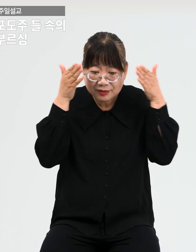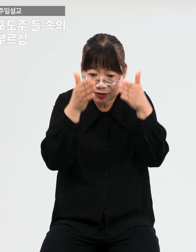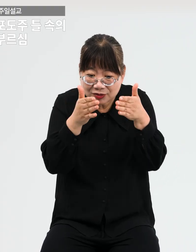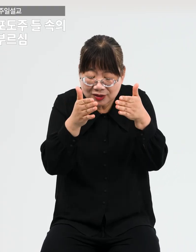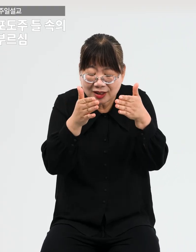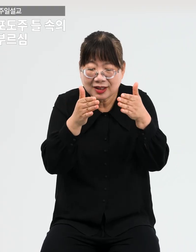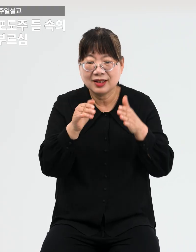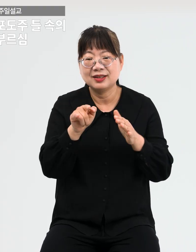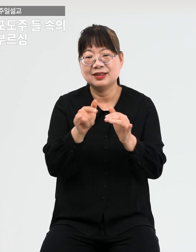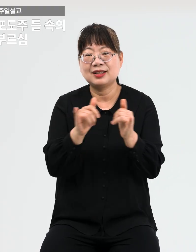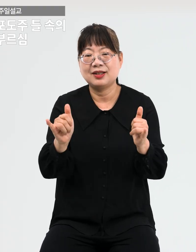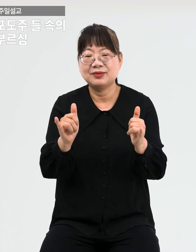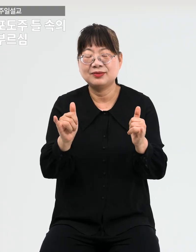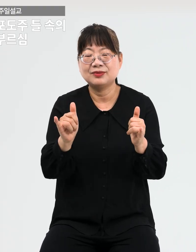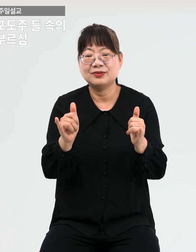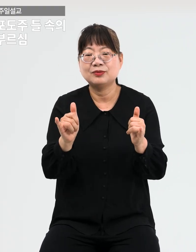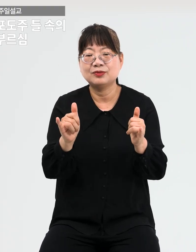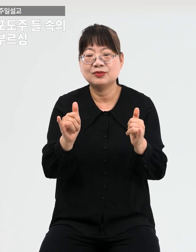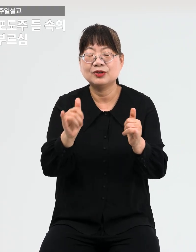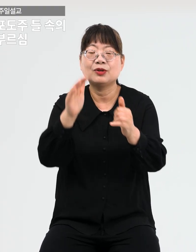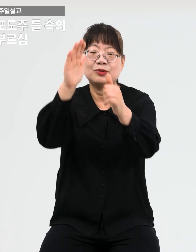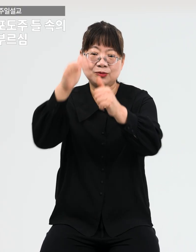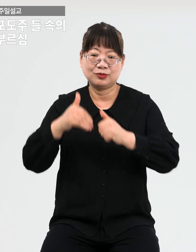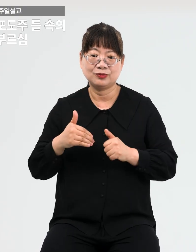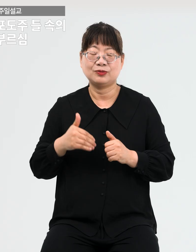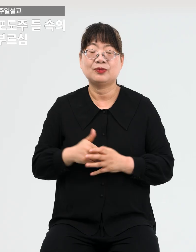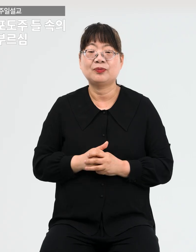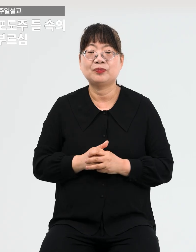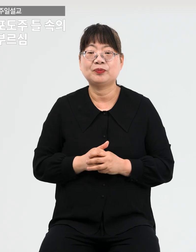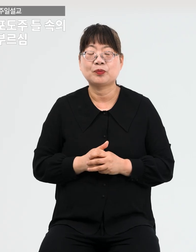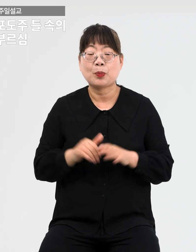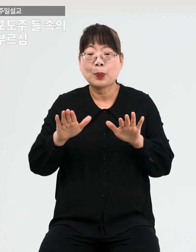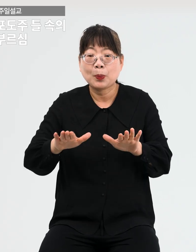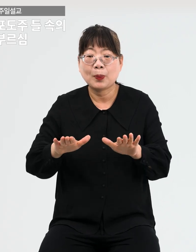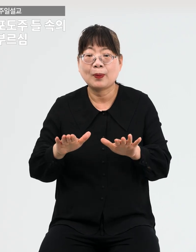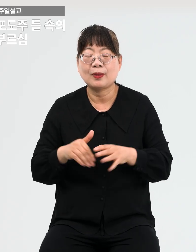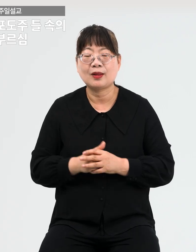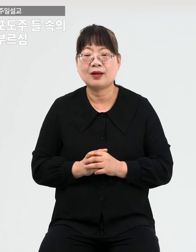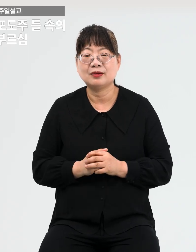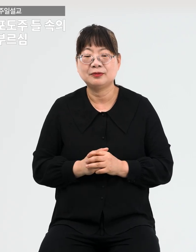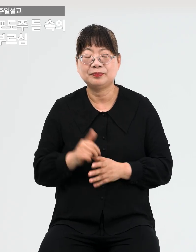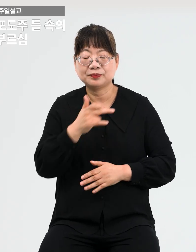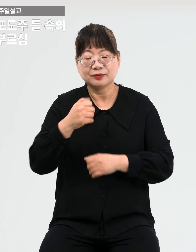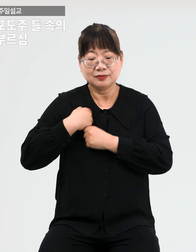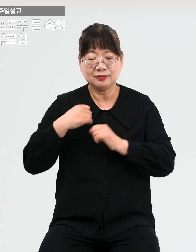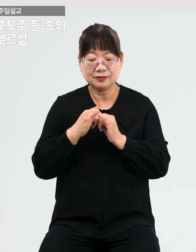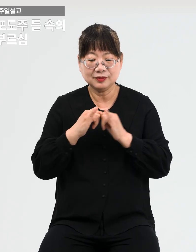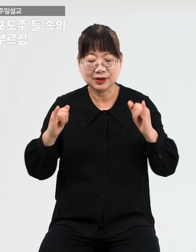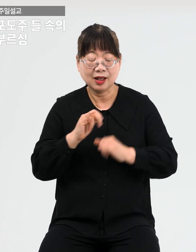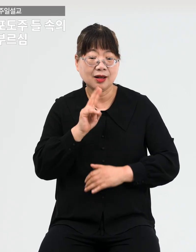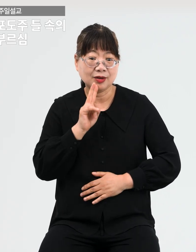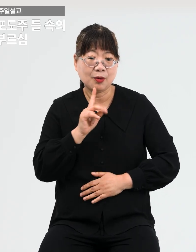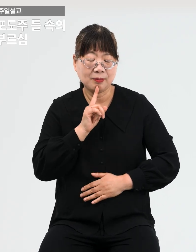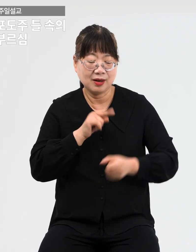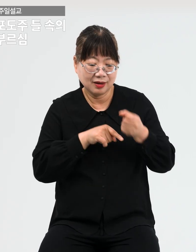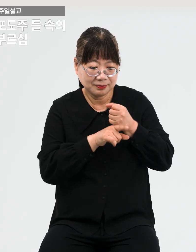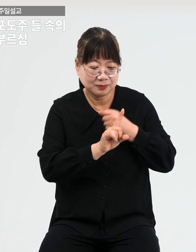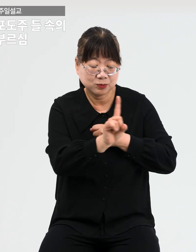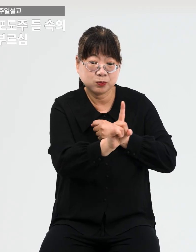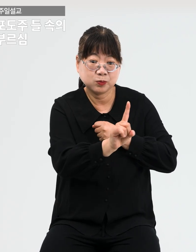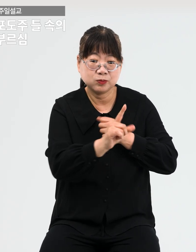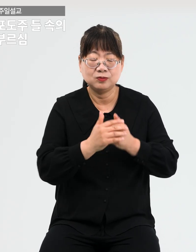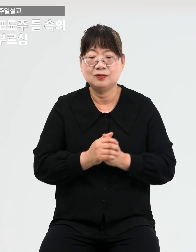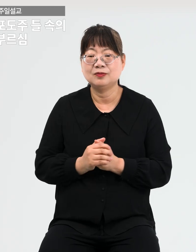주목하셔서 그를 역사의 전면에 드러내세요. 그러면 여기서 큰 용사여라는 말은 무슨